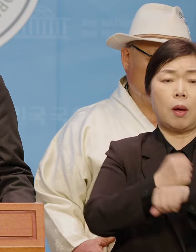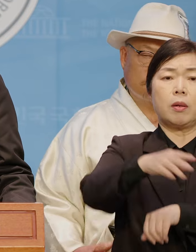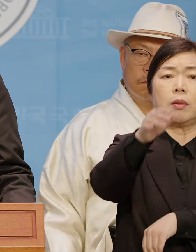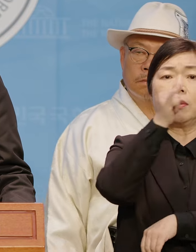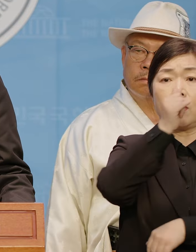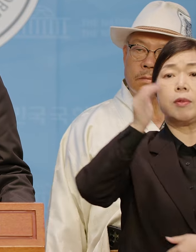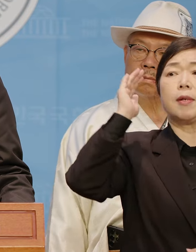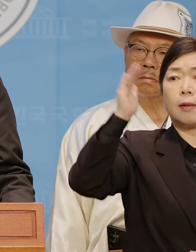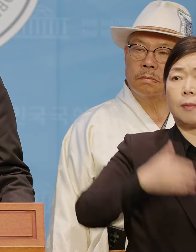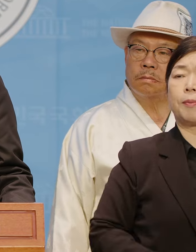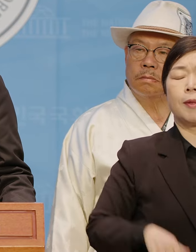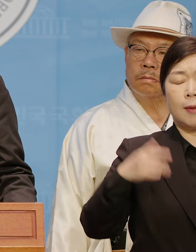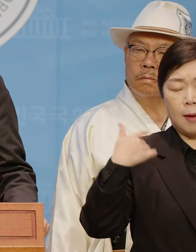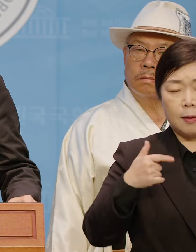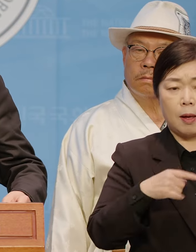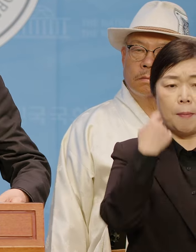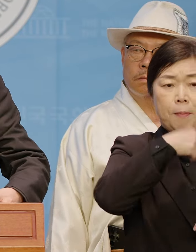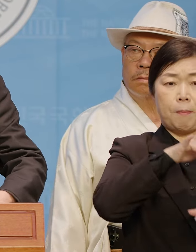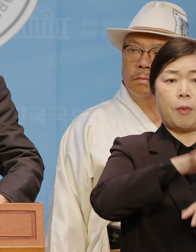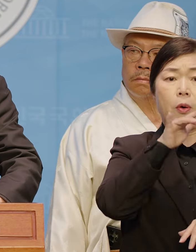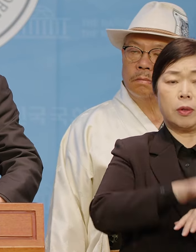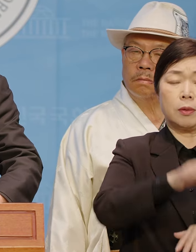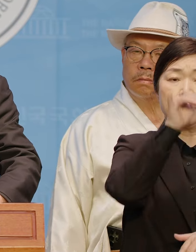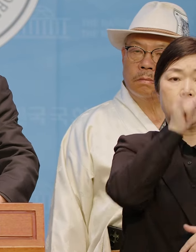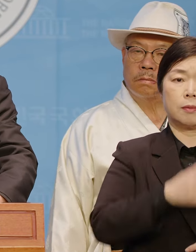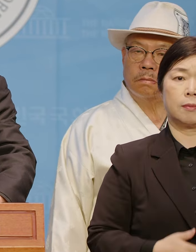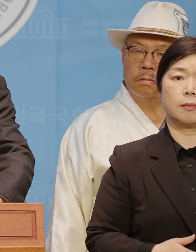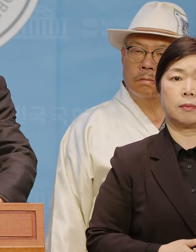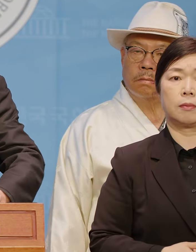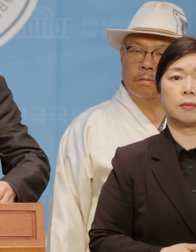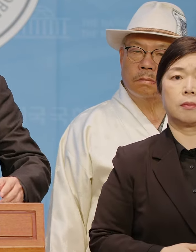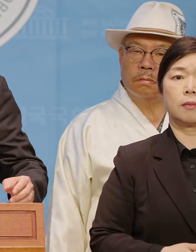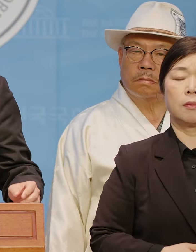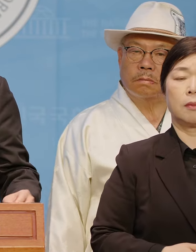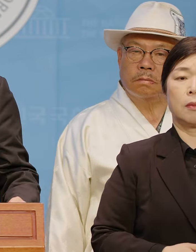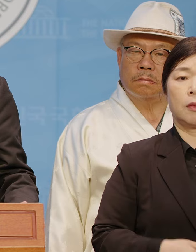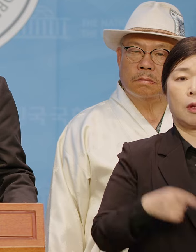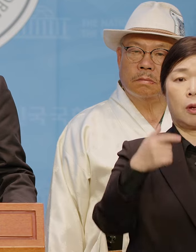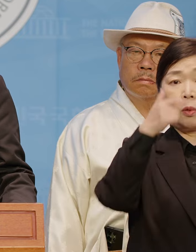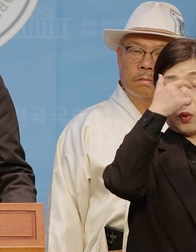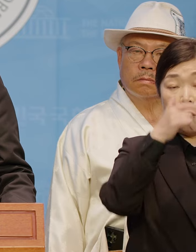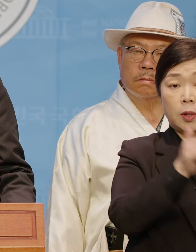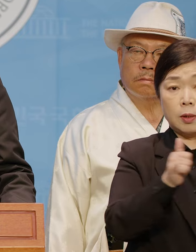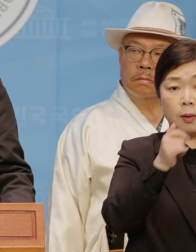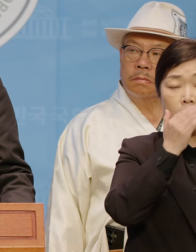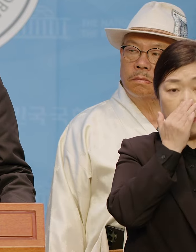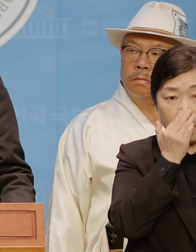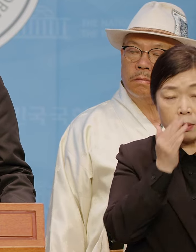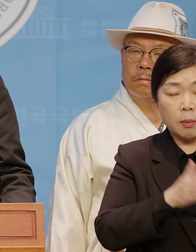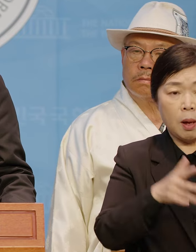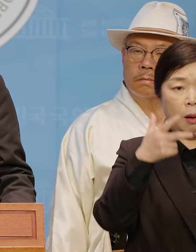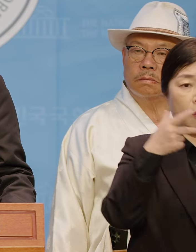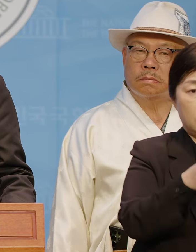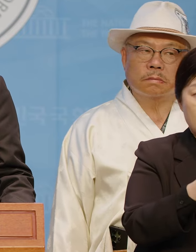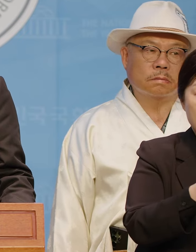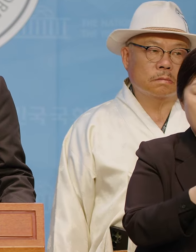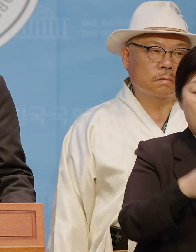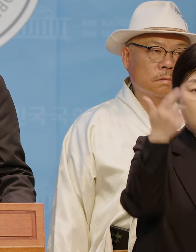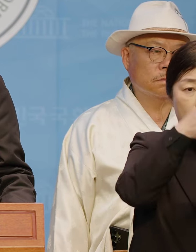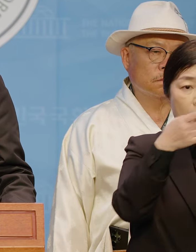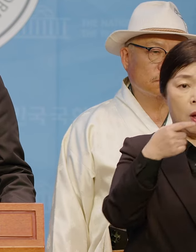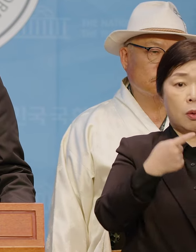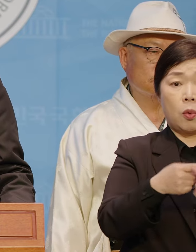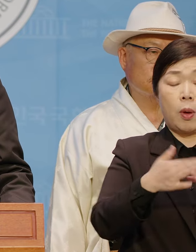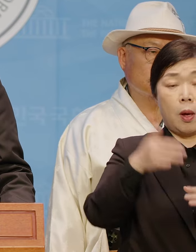주장을 매번 반복해왔습니다 이들은 순진한 교인들을 가스라이팅 해서 교회 헌금을 빙자해 돈을